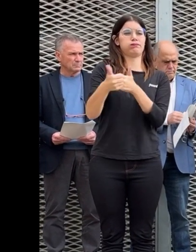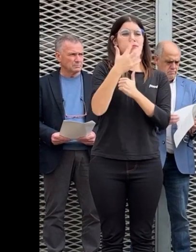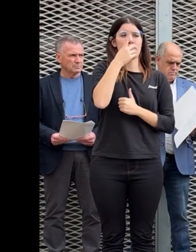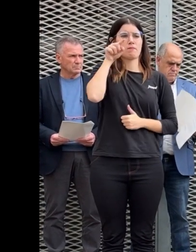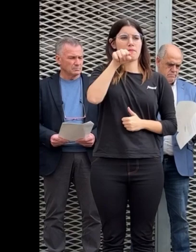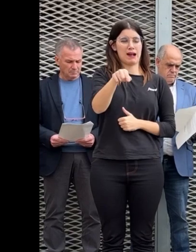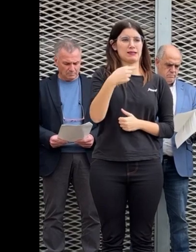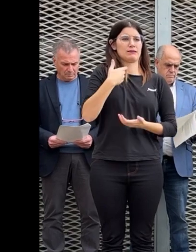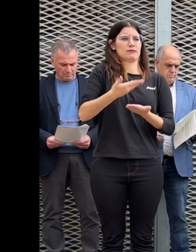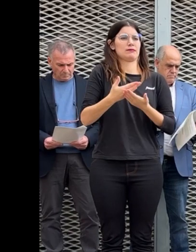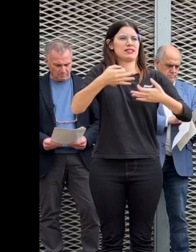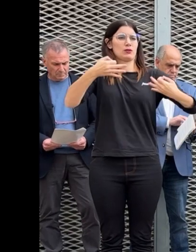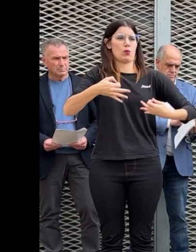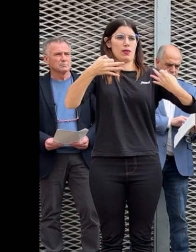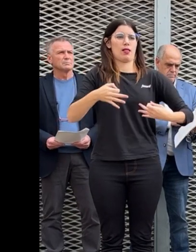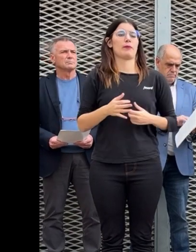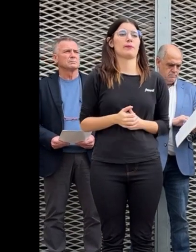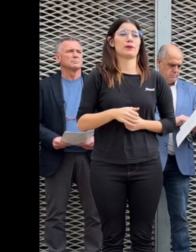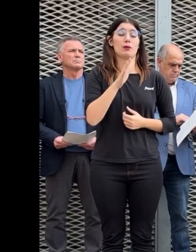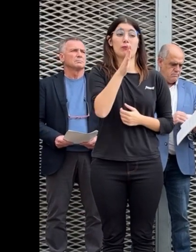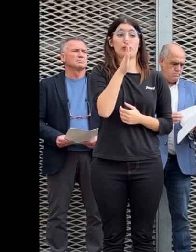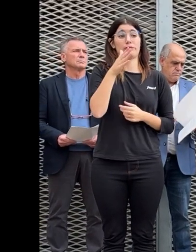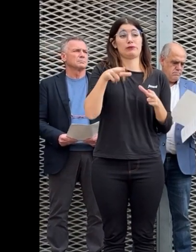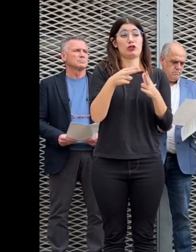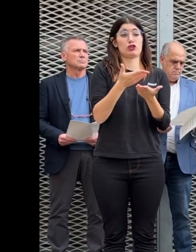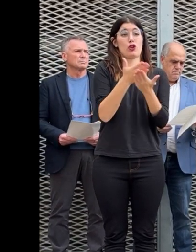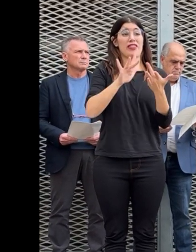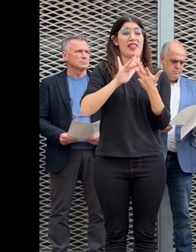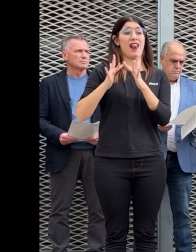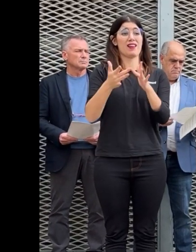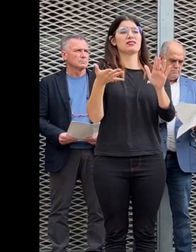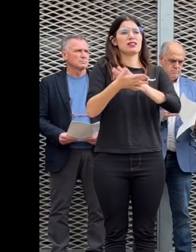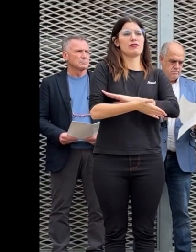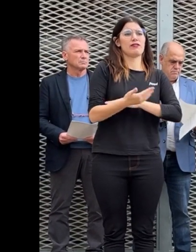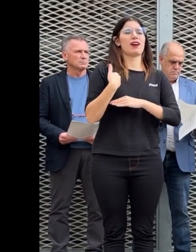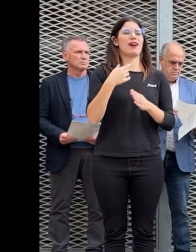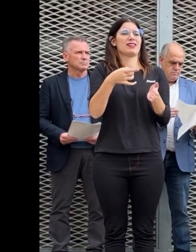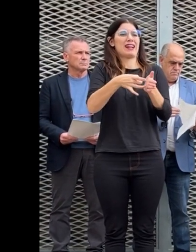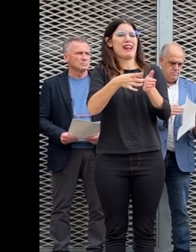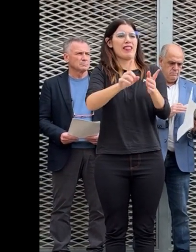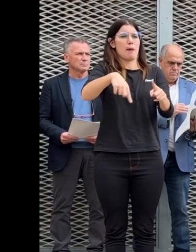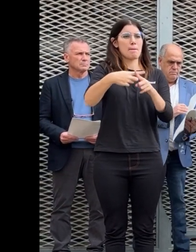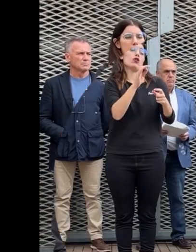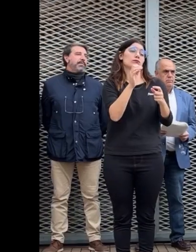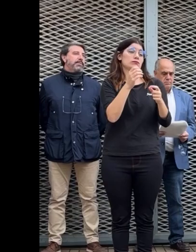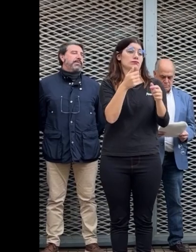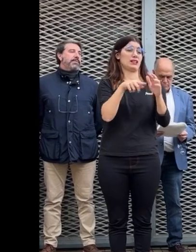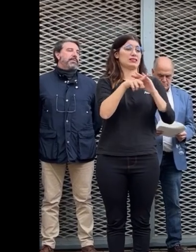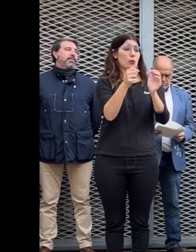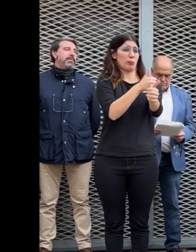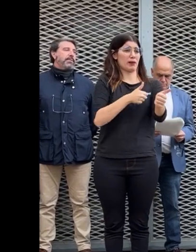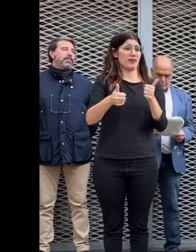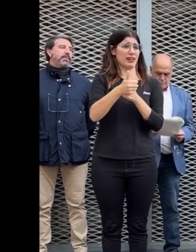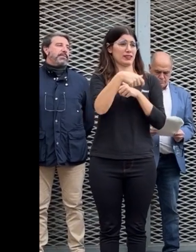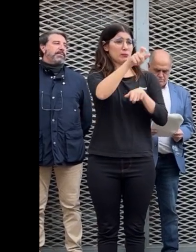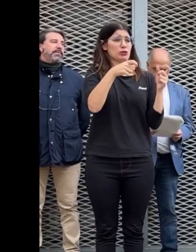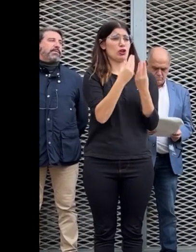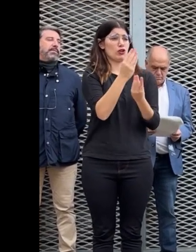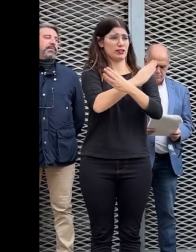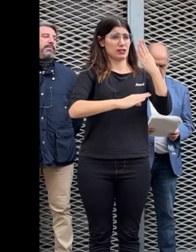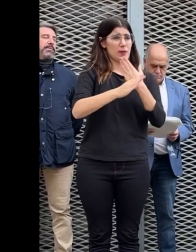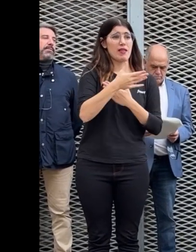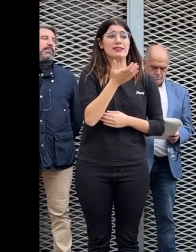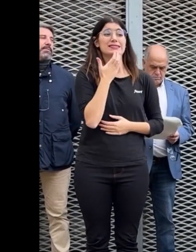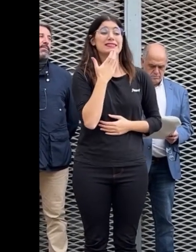esté asegurado, pues lo social es calidad y calidez democrática. A las personas con discapacidad, en